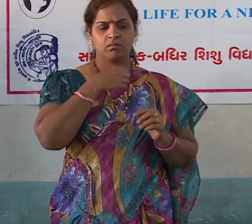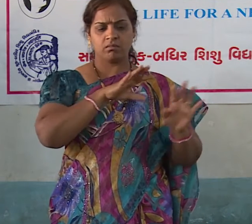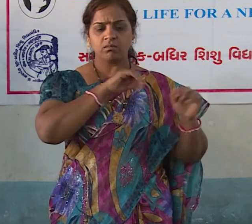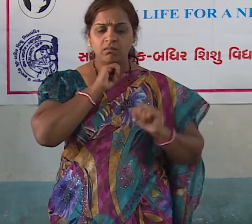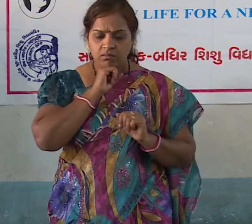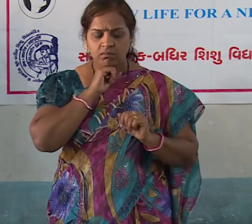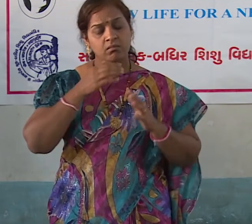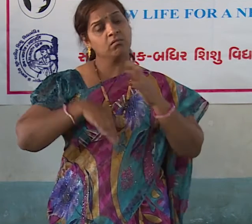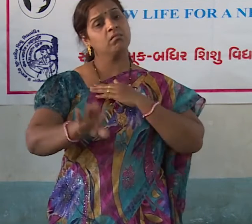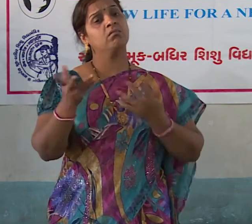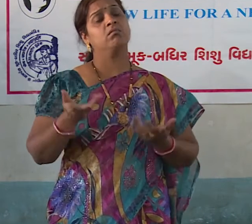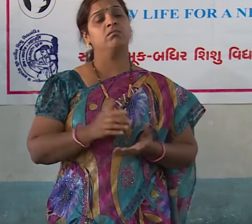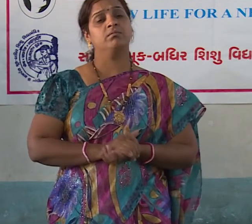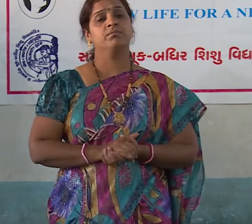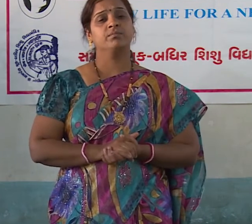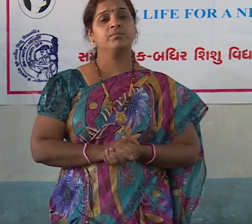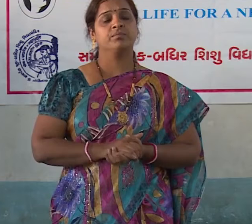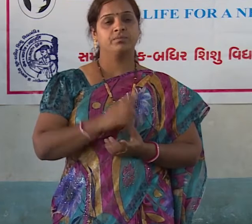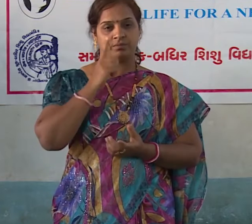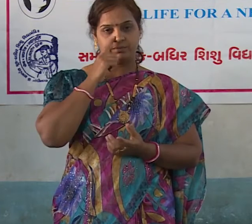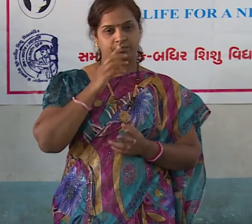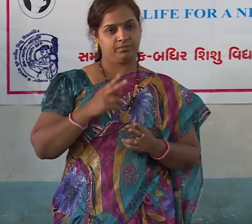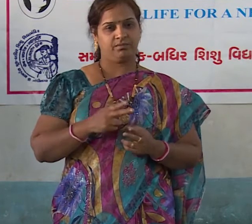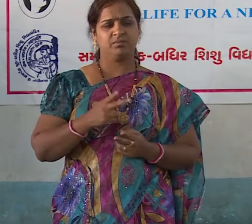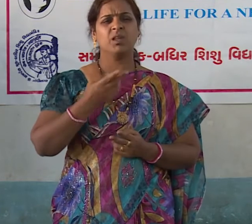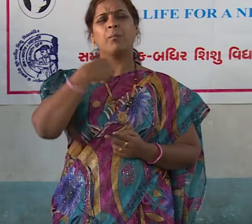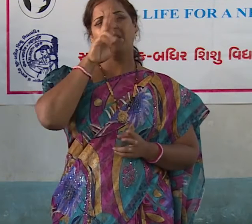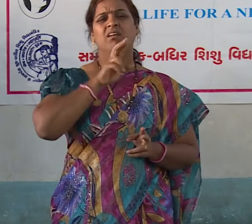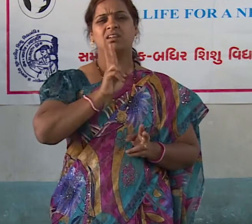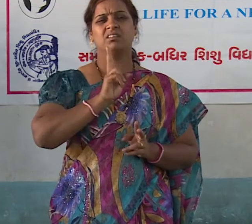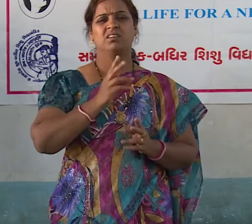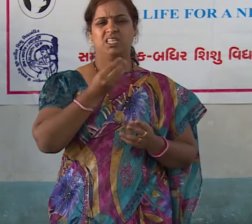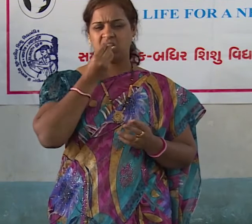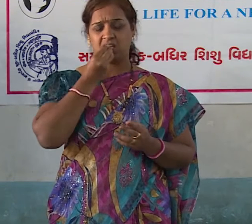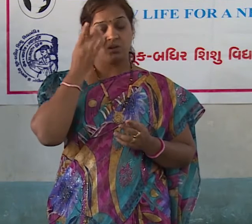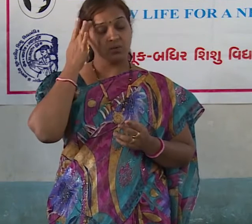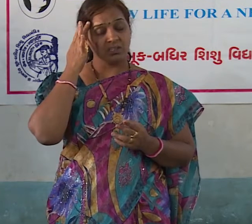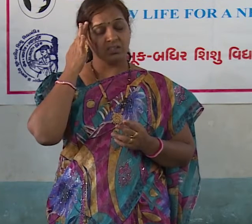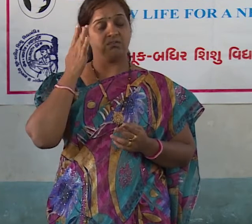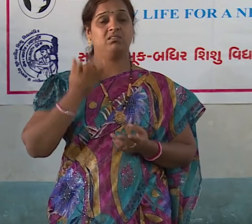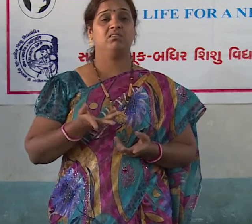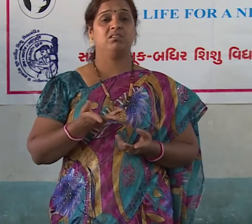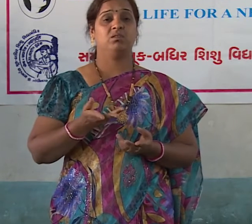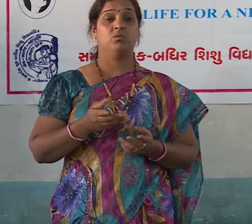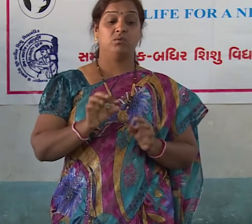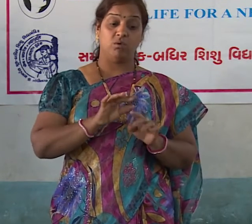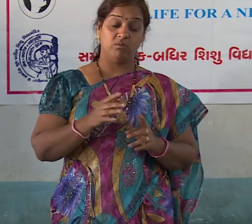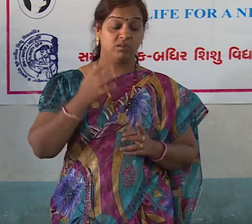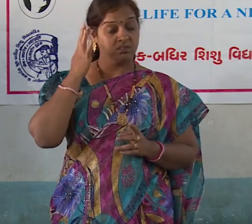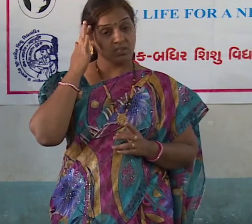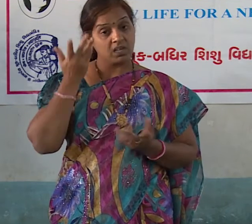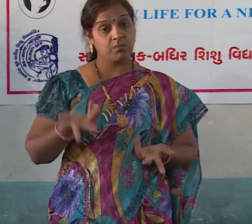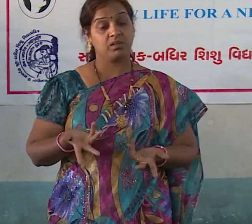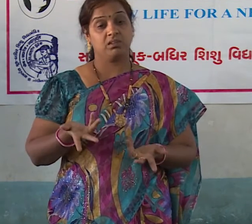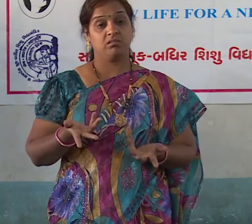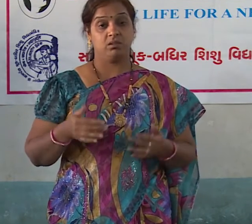वही एक माता खाना बनाती है, किचन में जाती है, उसे याद आता है कि भगवान ने कहा शुद्ध अन्न बना